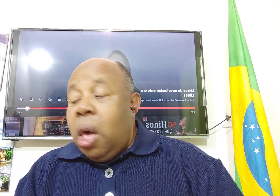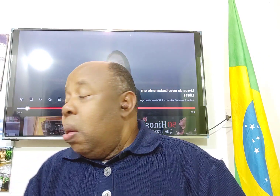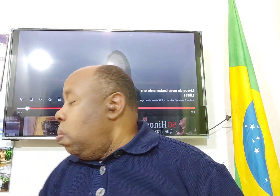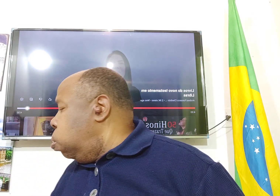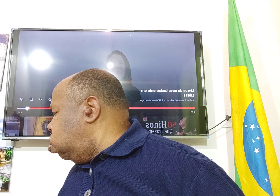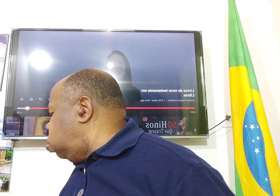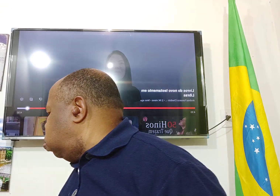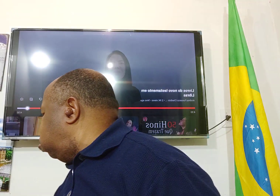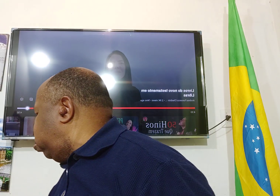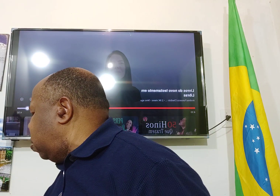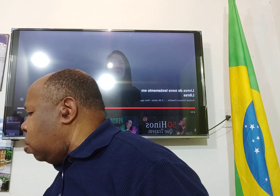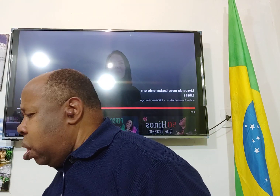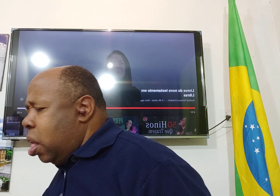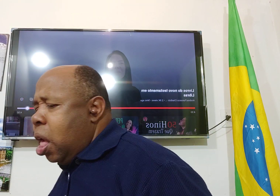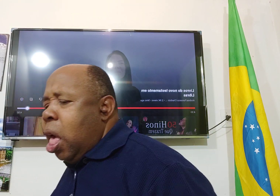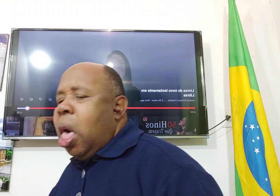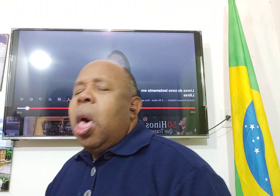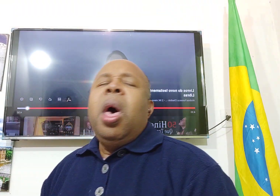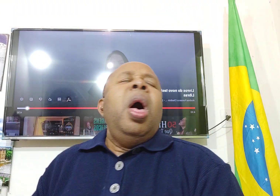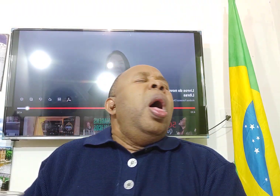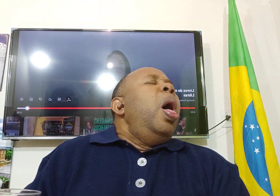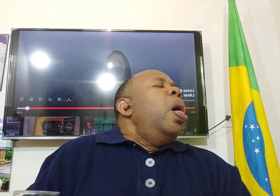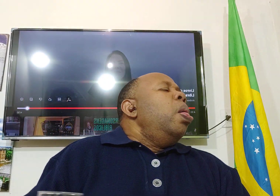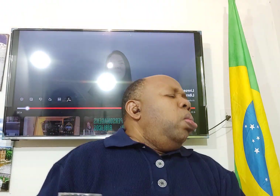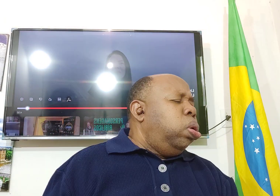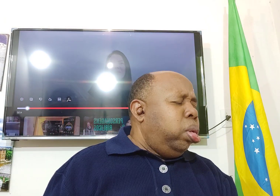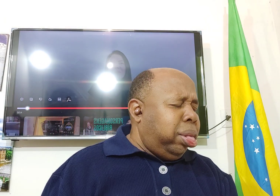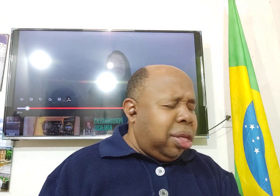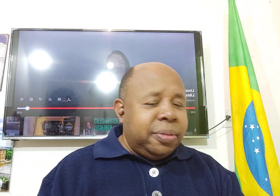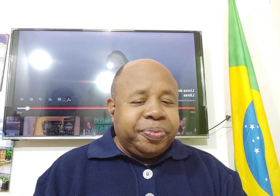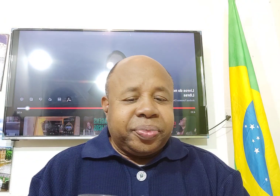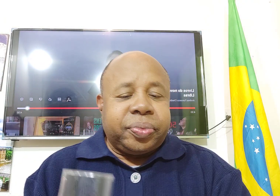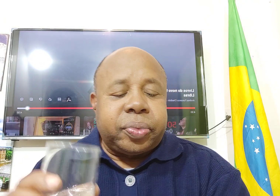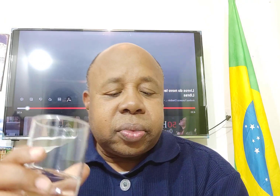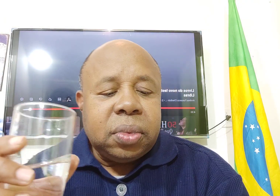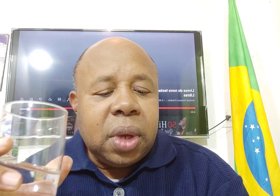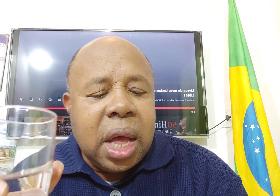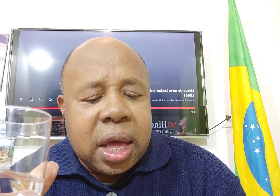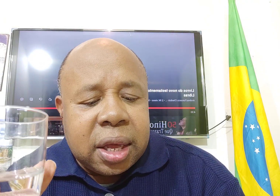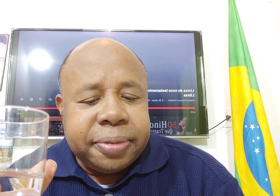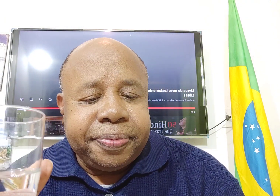Ai.